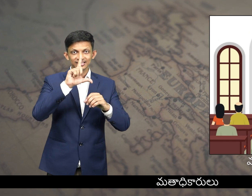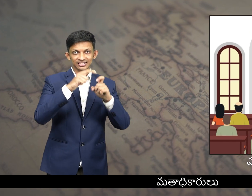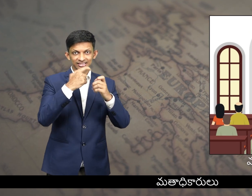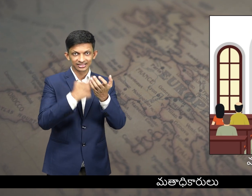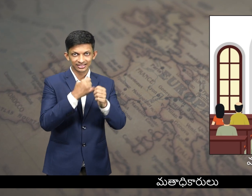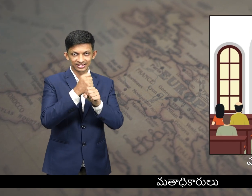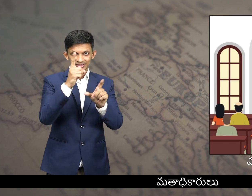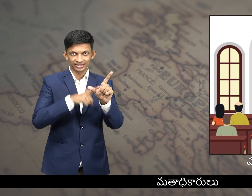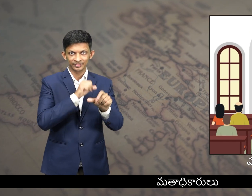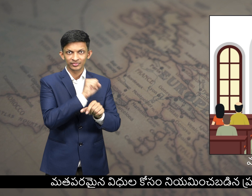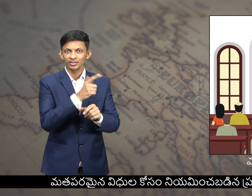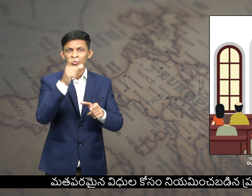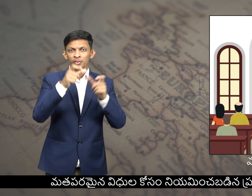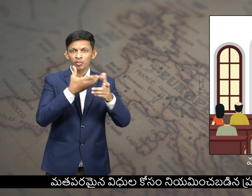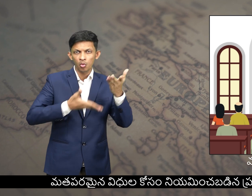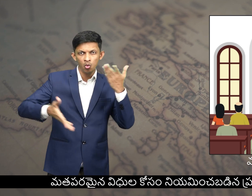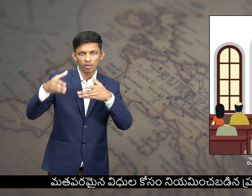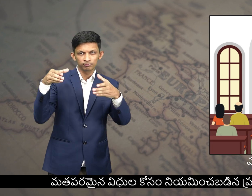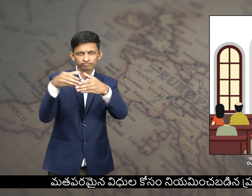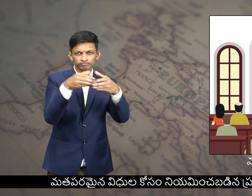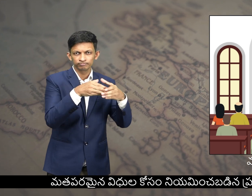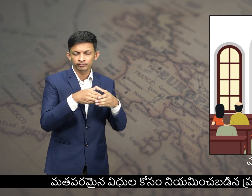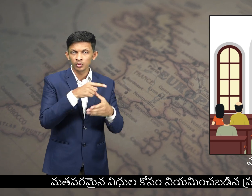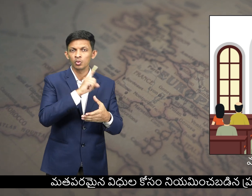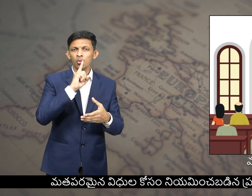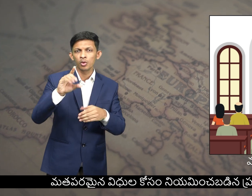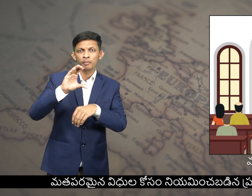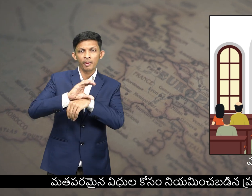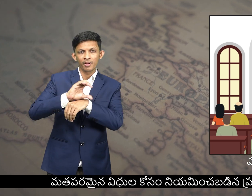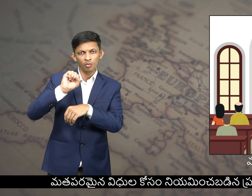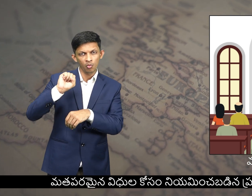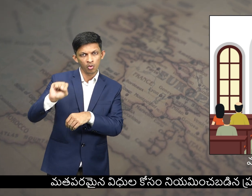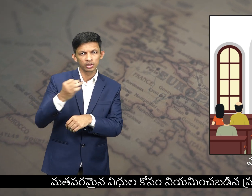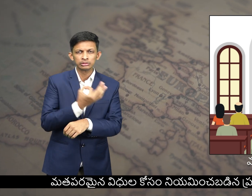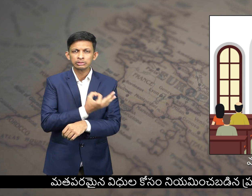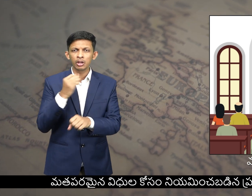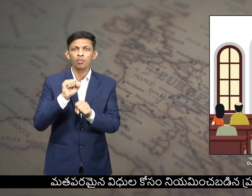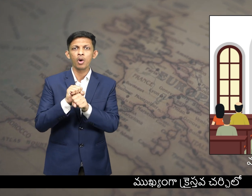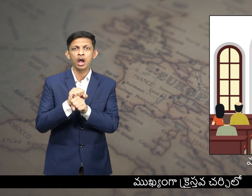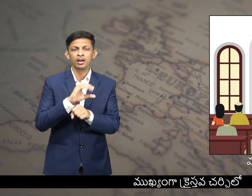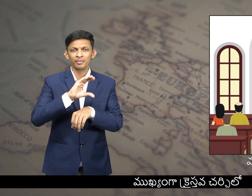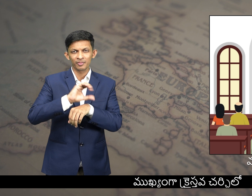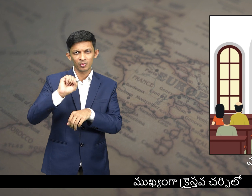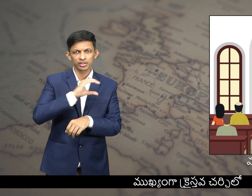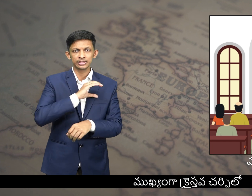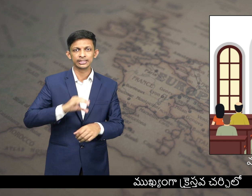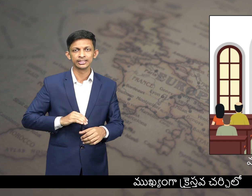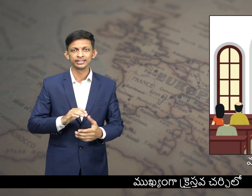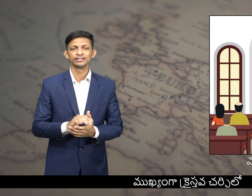మతాధికారులు మతపరమైన విధుల కోసం నిర్ణయించబడిన ప్రజలందరి శరీరం, ముఖ్యంగా క్రైస్తవ